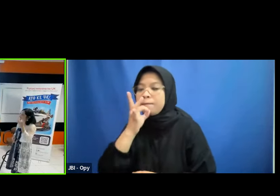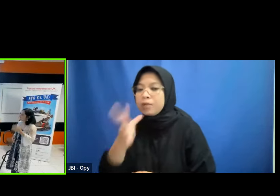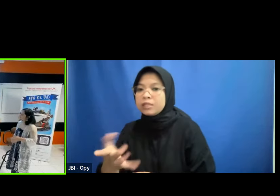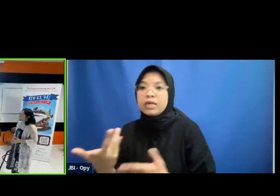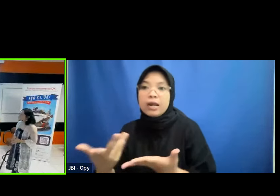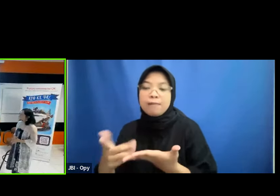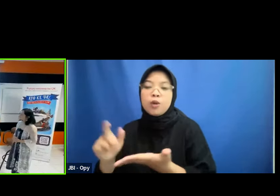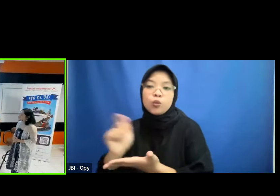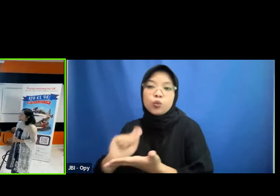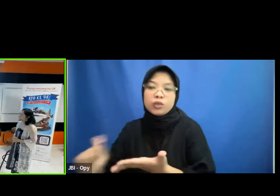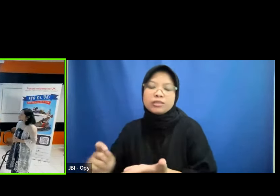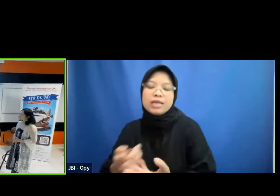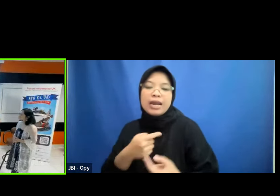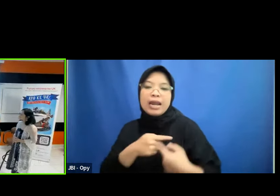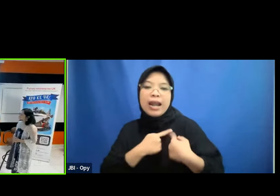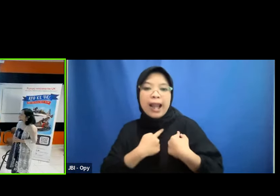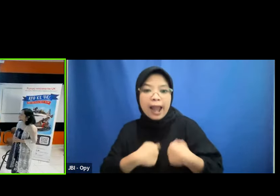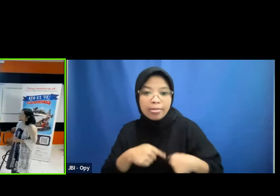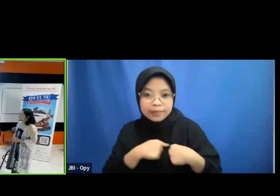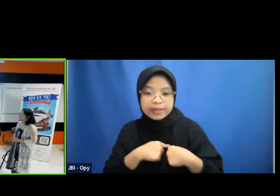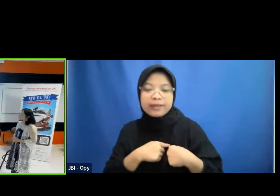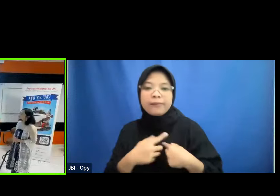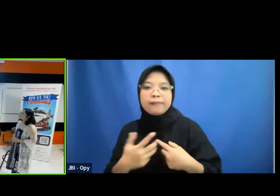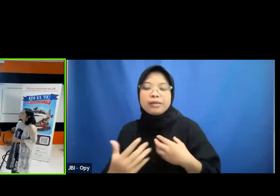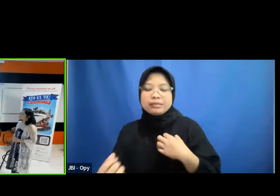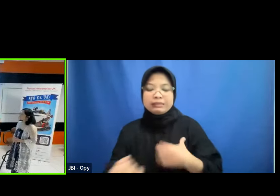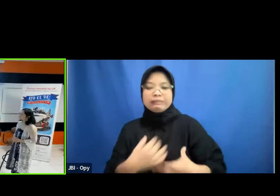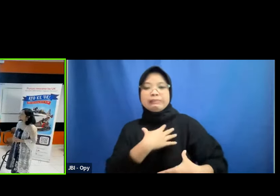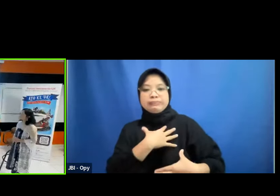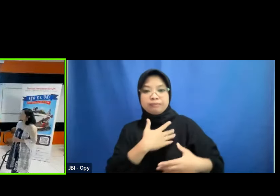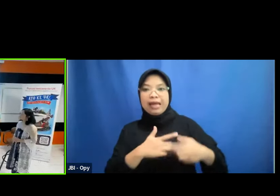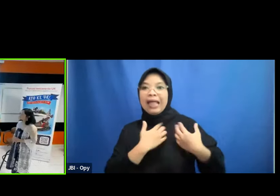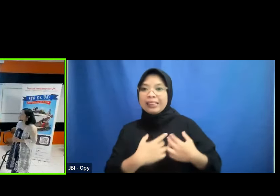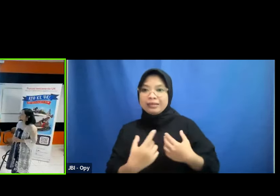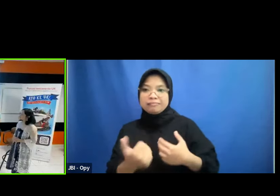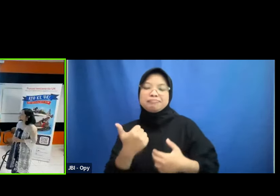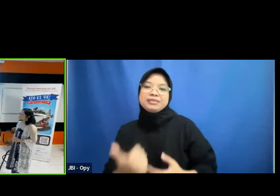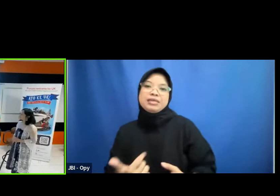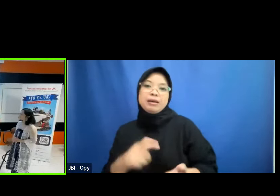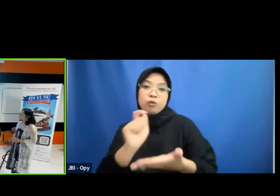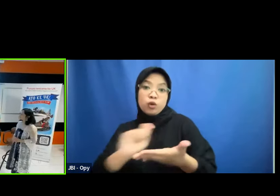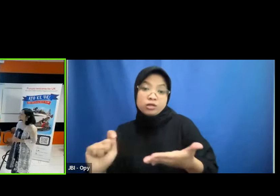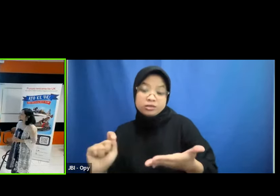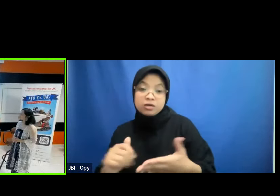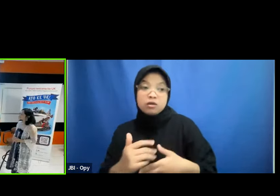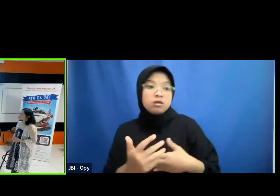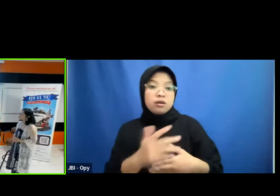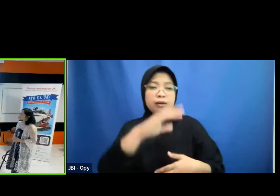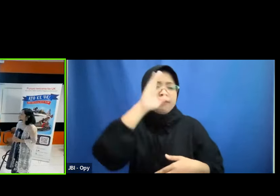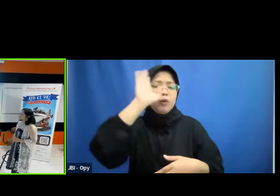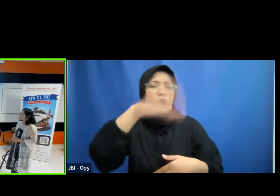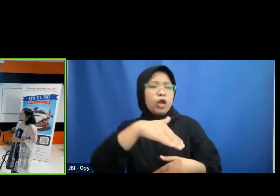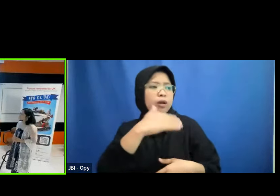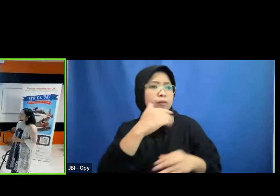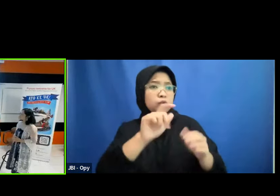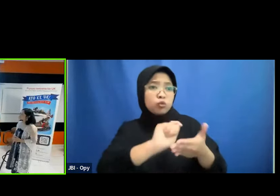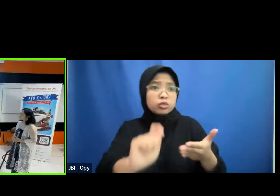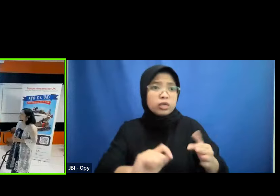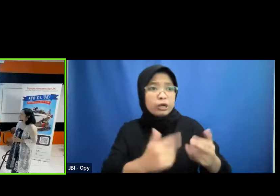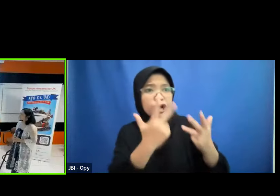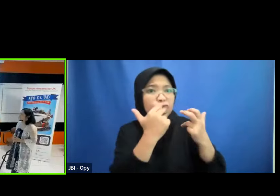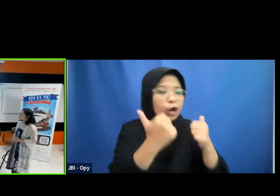menulislah dari hati agar sampai ke hati ya tidak peduli tulisan teman-teman itu keren banget